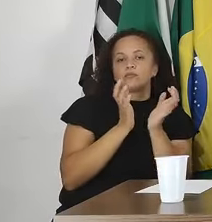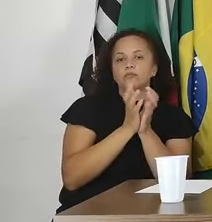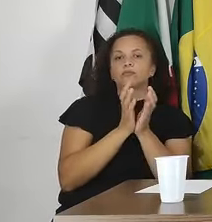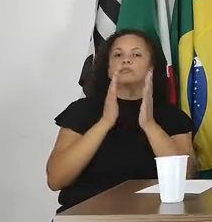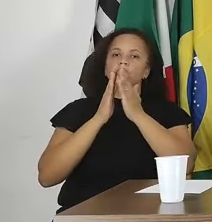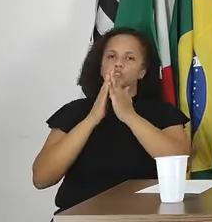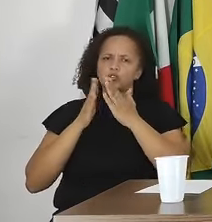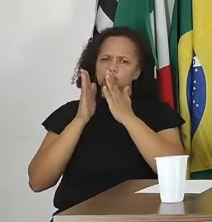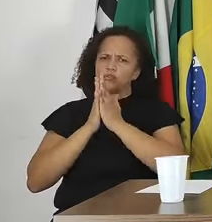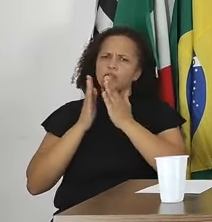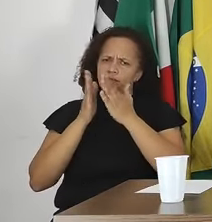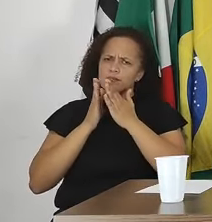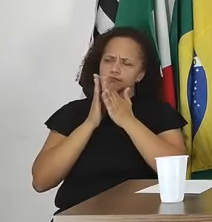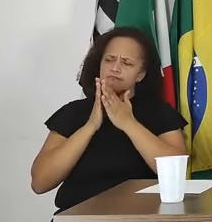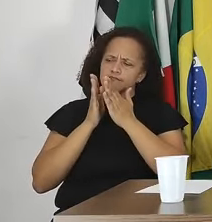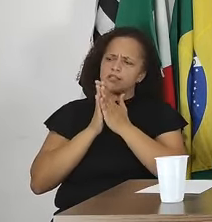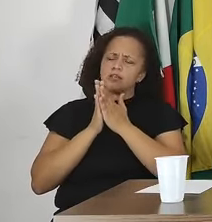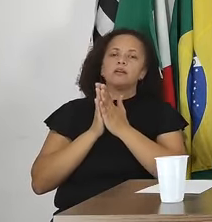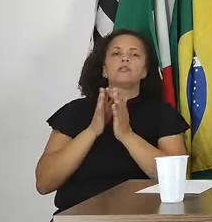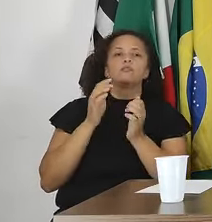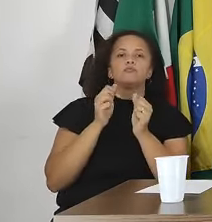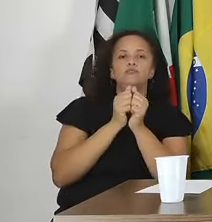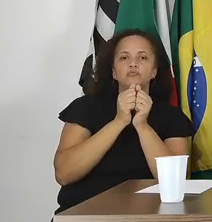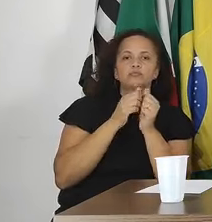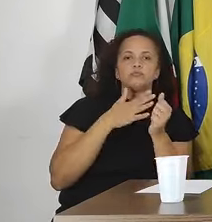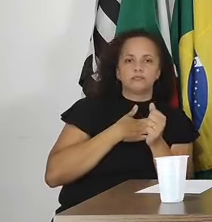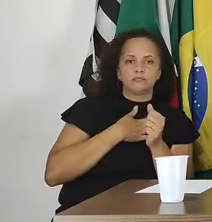a Zenaide. Zenaide segunda,